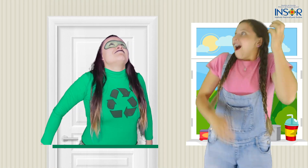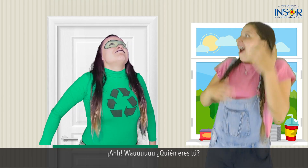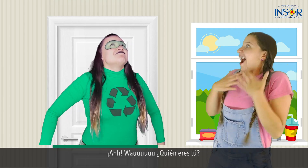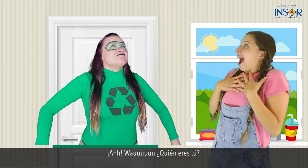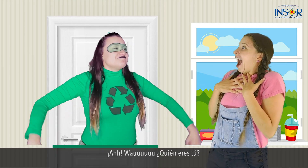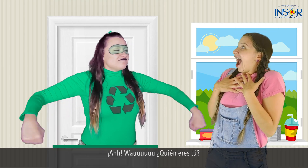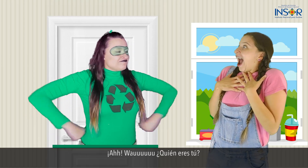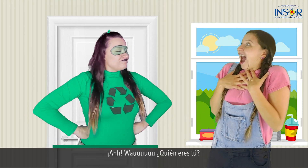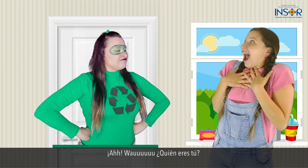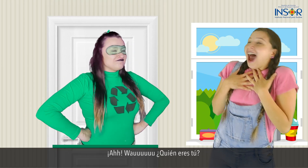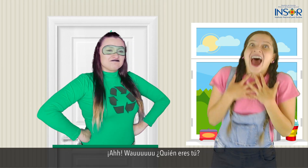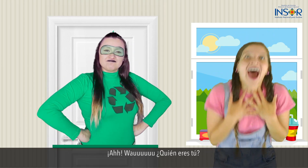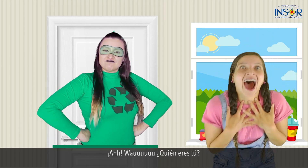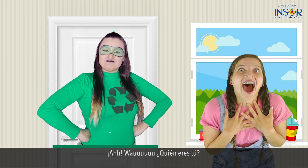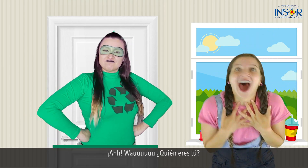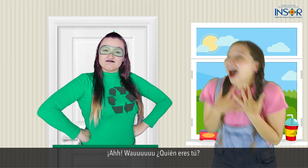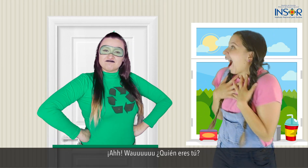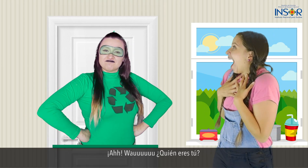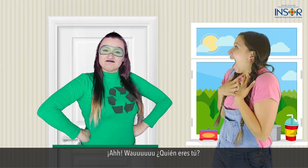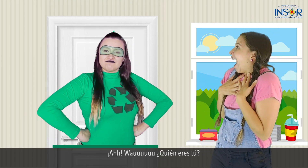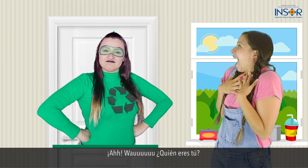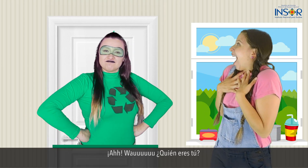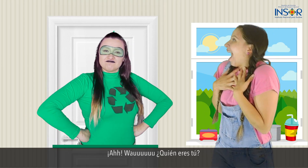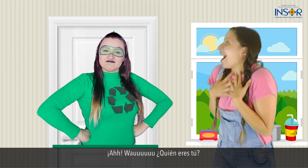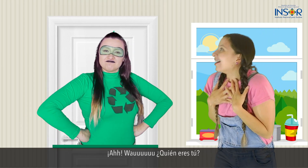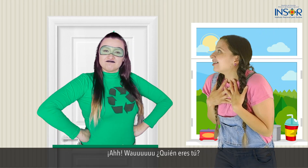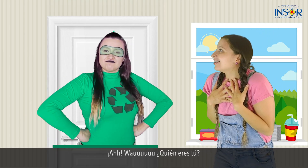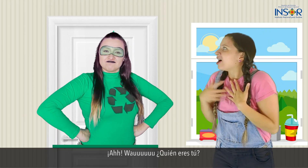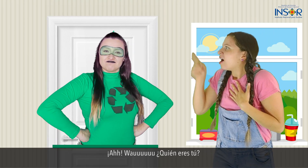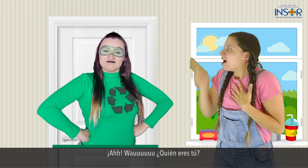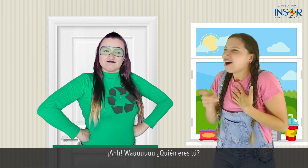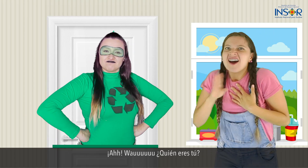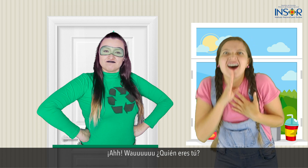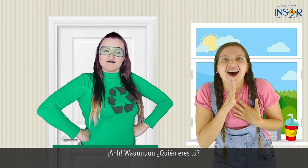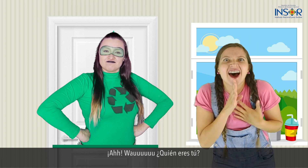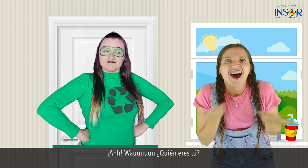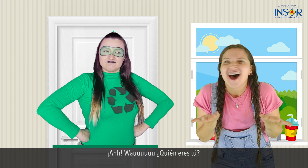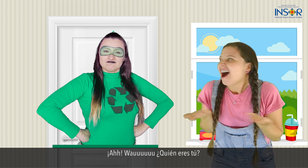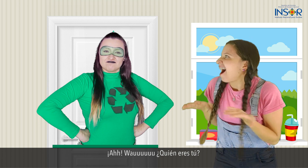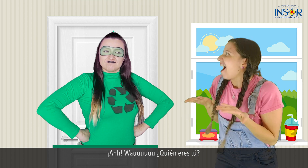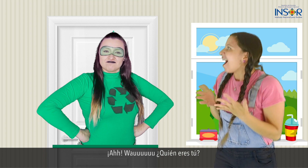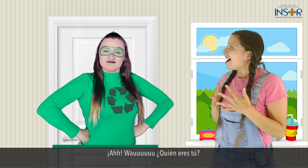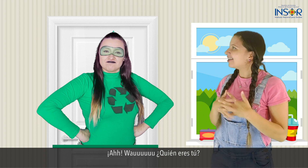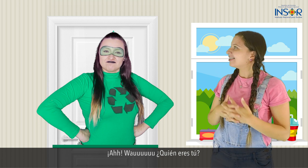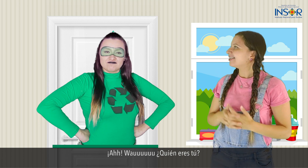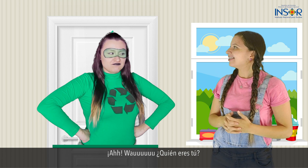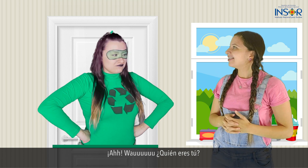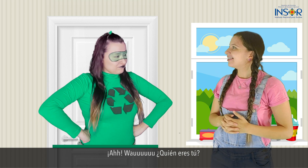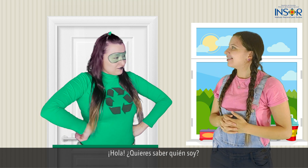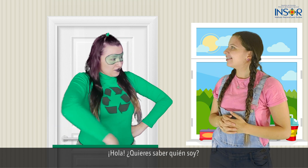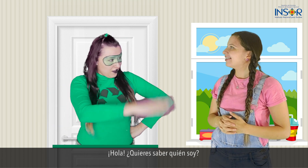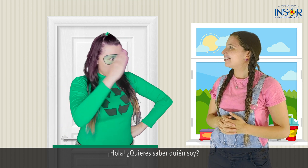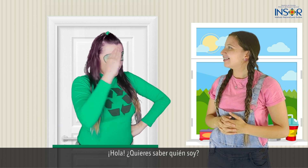¡Ah! ¡Guau! ¡Guau! ¿Quién eres tú? ¡Hola!